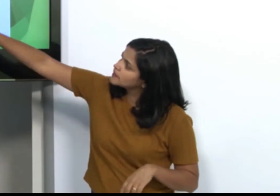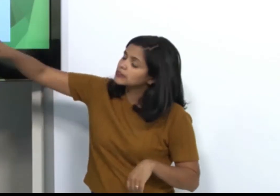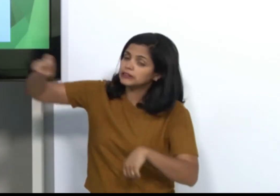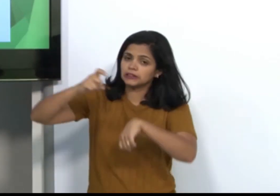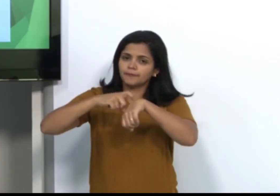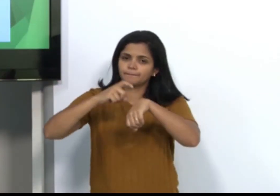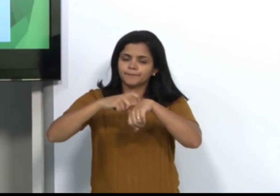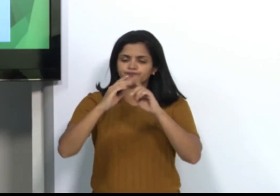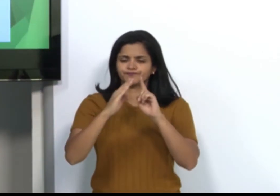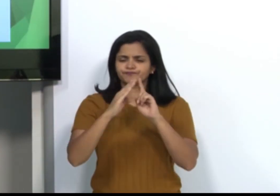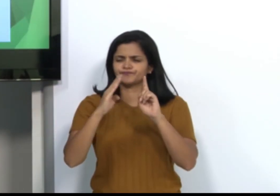veja aqui, temos um tempo.